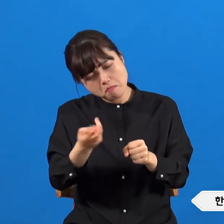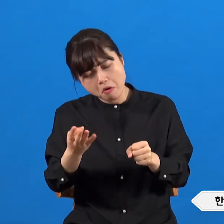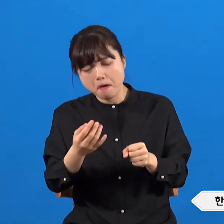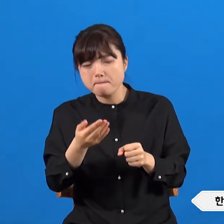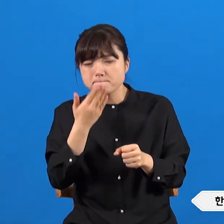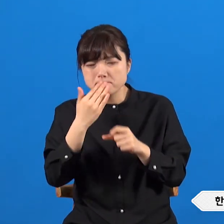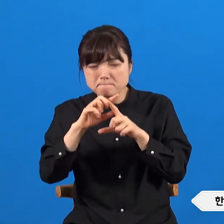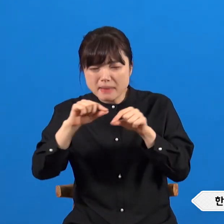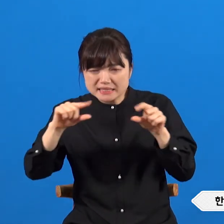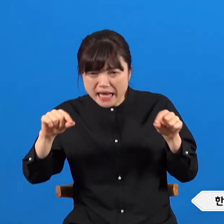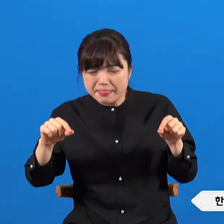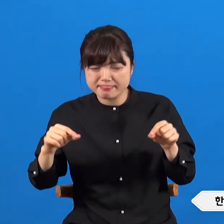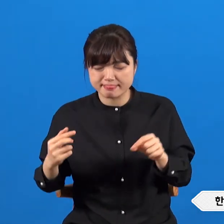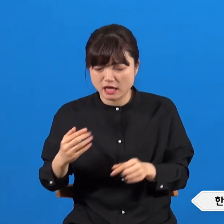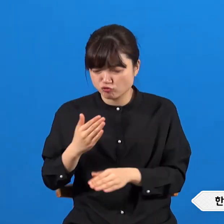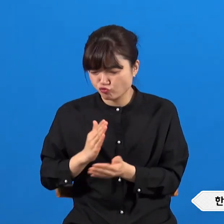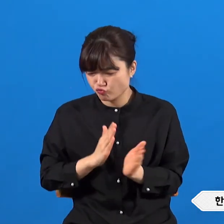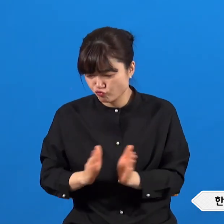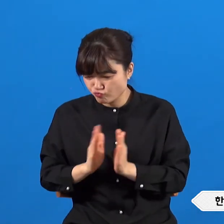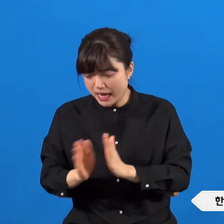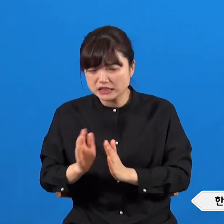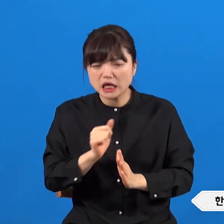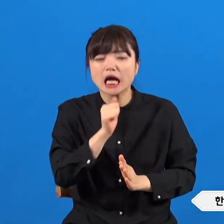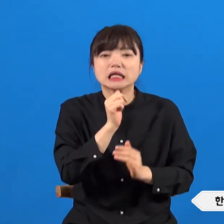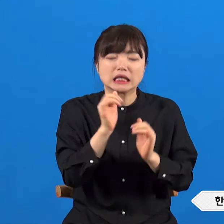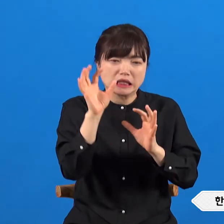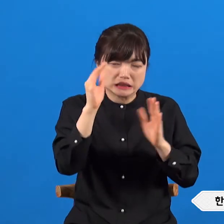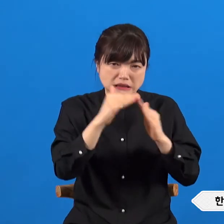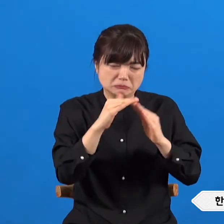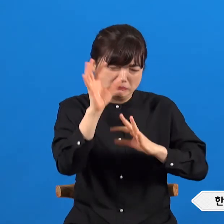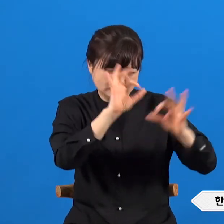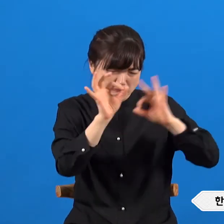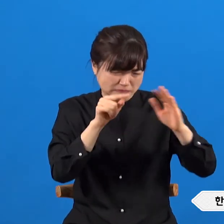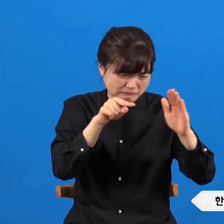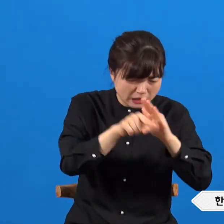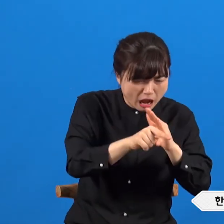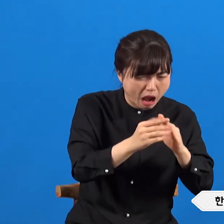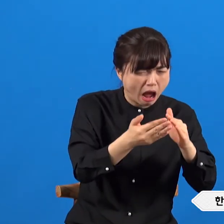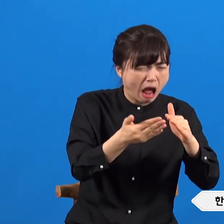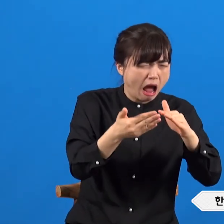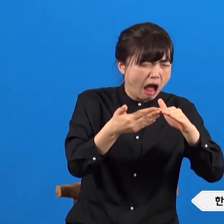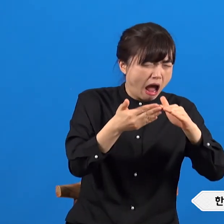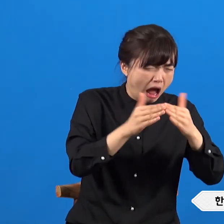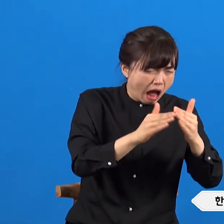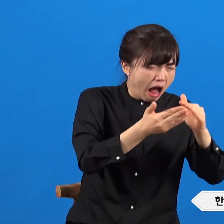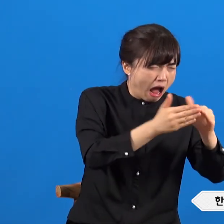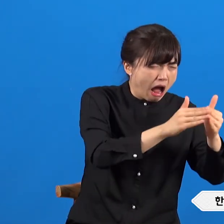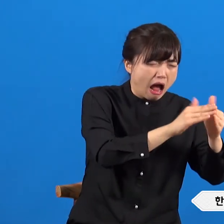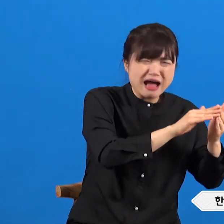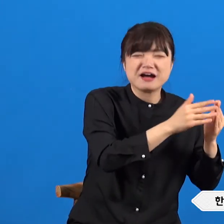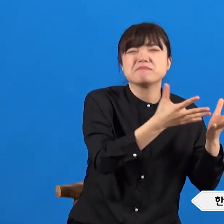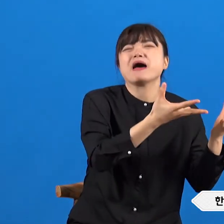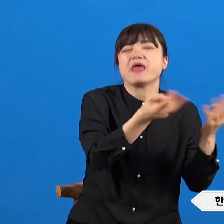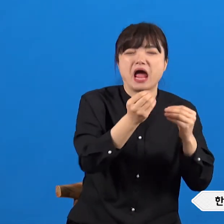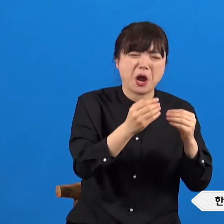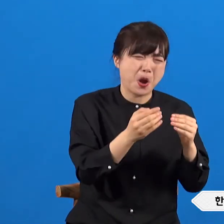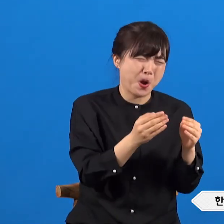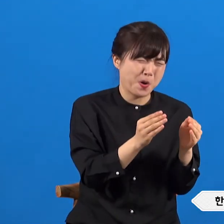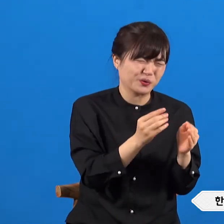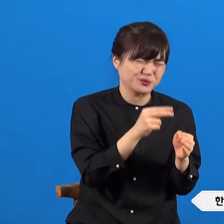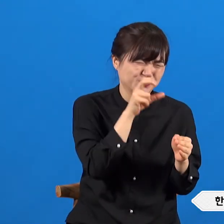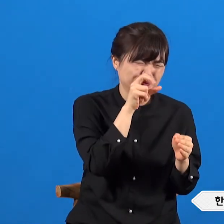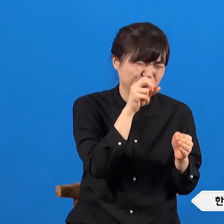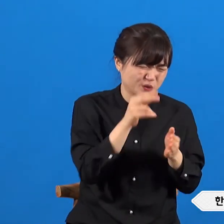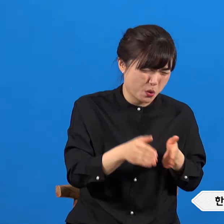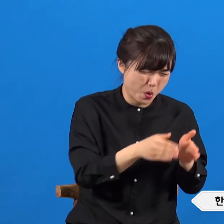반찬을 들고 가정을 방문할 때도 있습니다. 골목도 그런 골목이 없습니다. 한 사람 겨우 들어갈 수